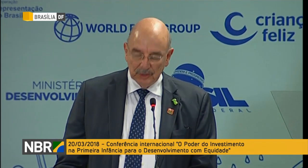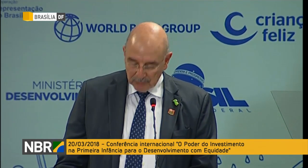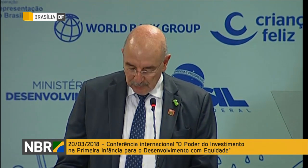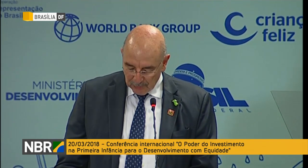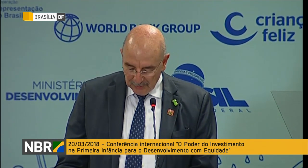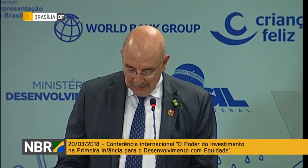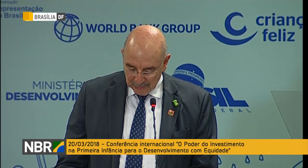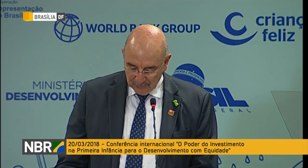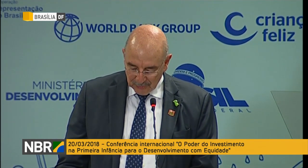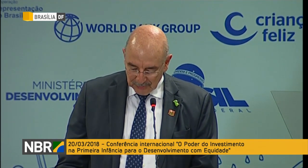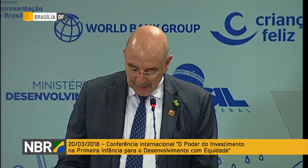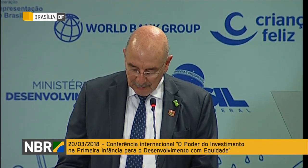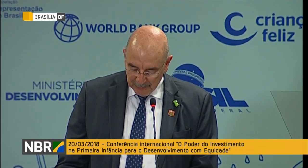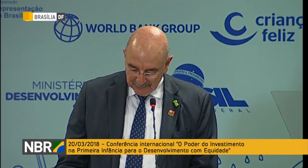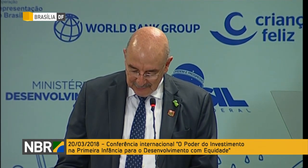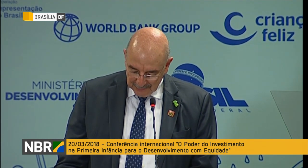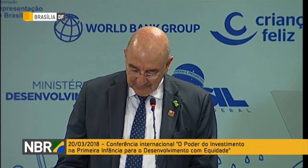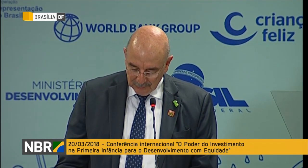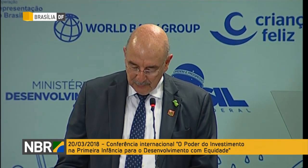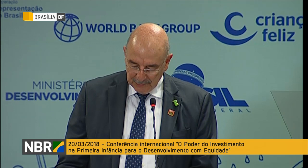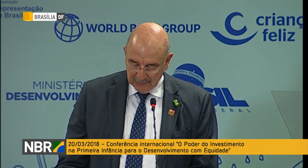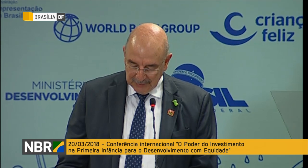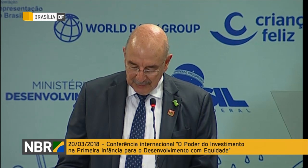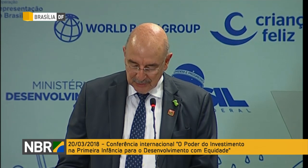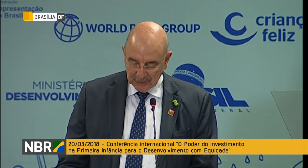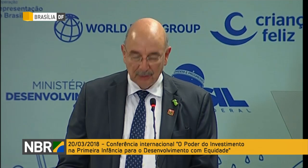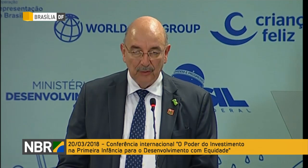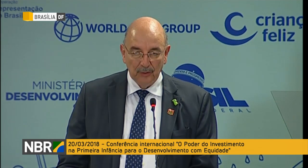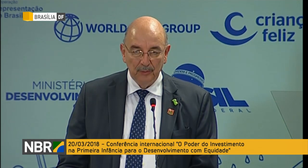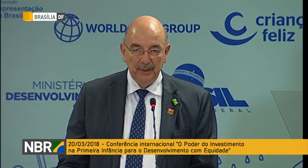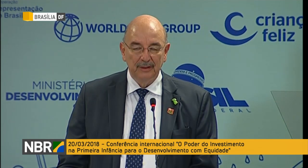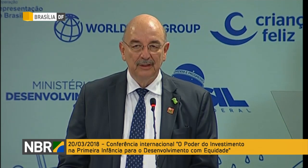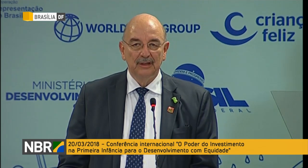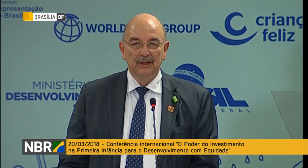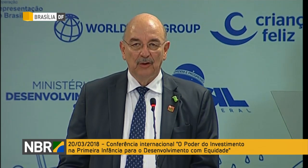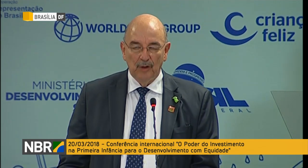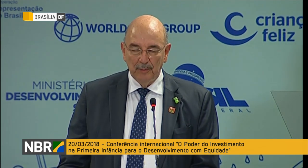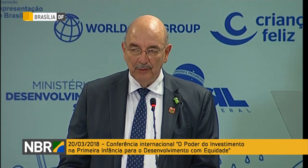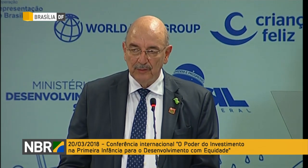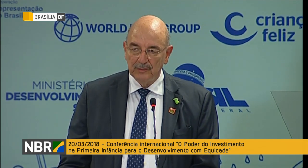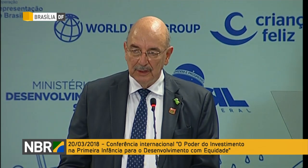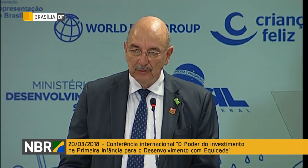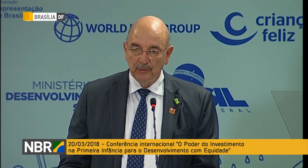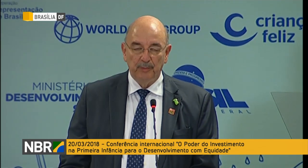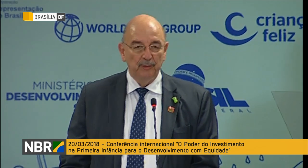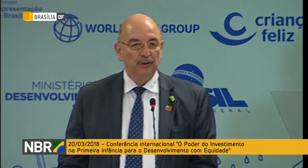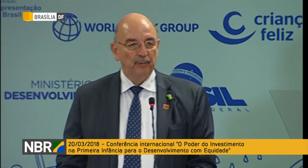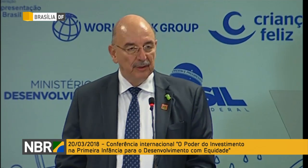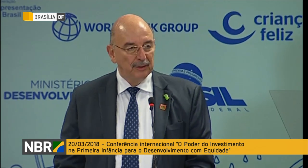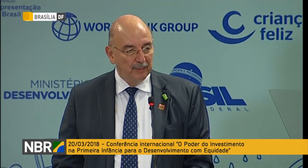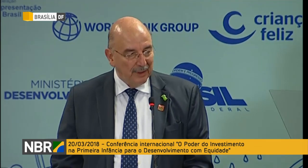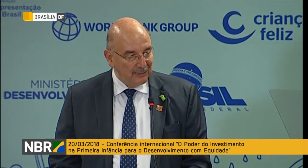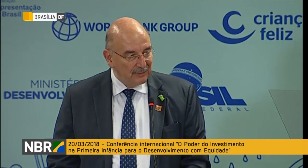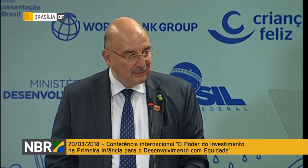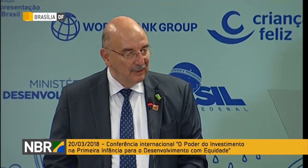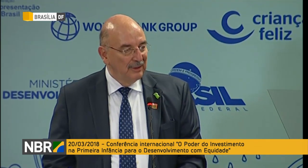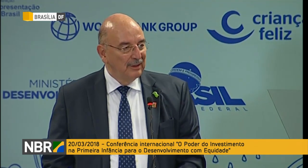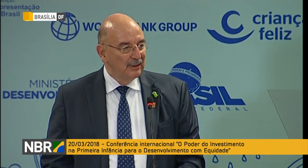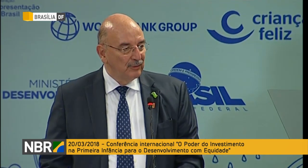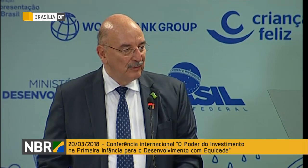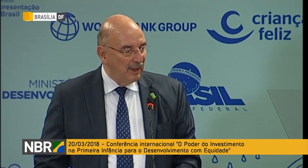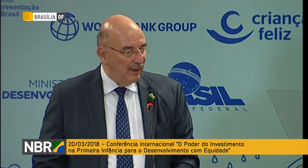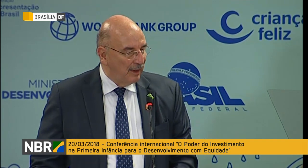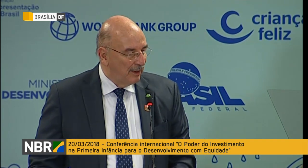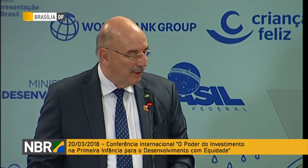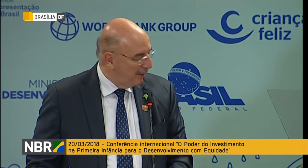nos sentimos muito honrados de contar com a presença do presidente da Colômbia, Juan Manuel Santos, Prêmio Nobel da Paz,